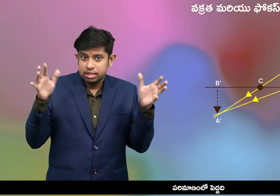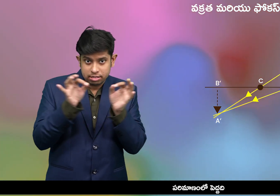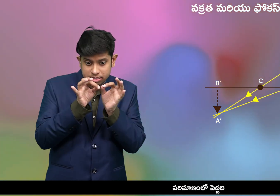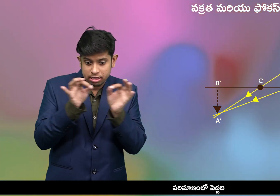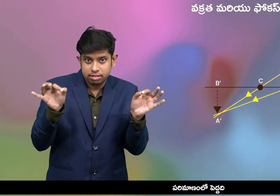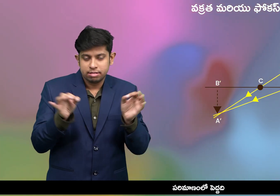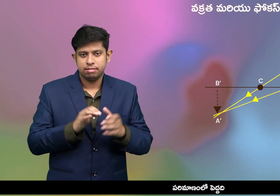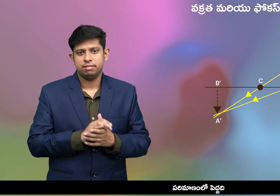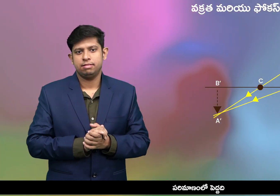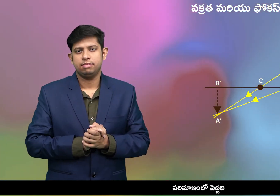పరిమాణంలో పెద్దది.